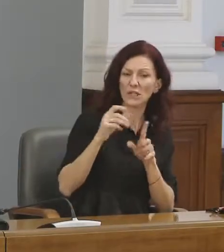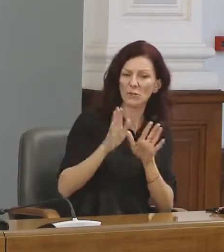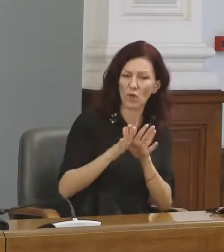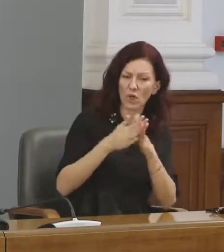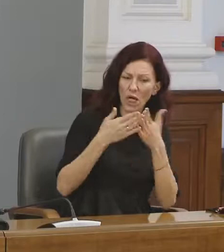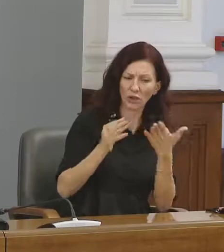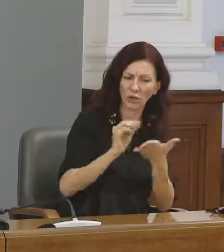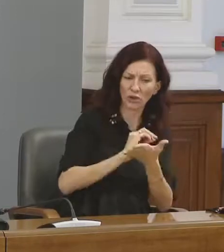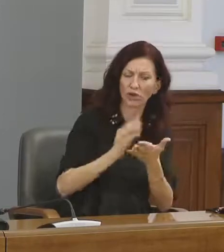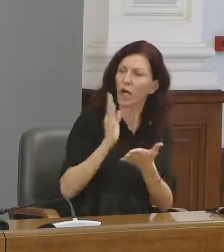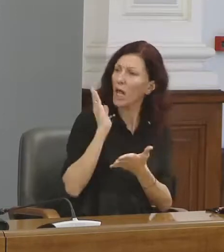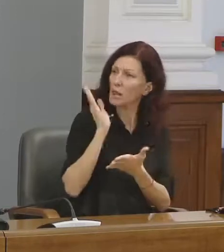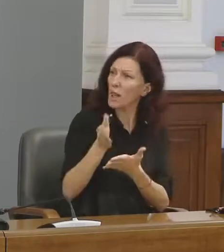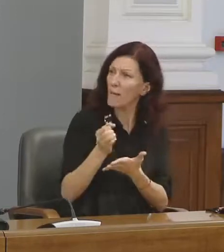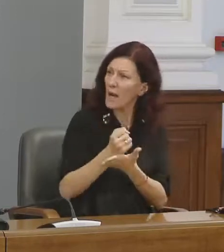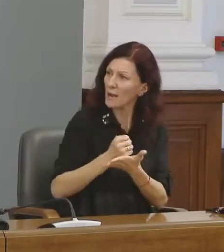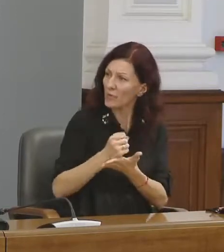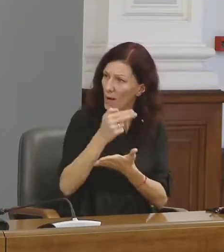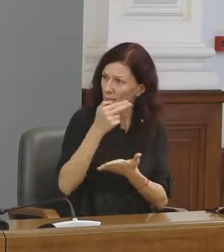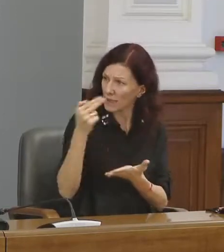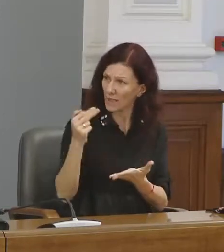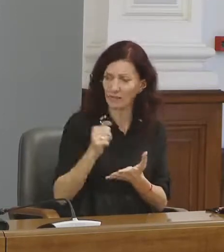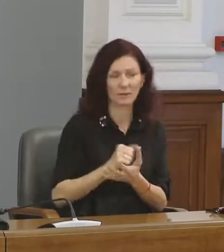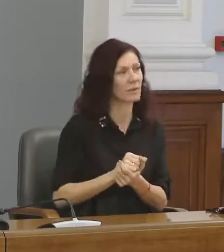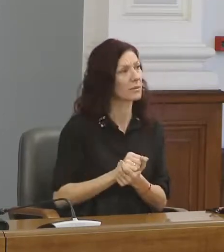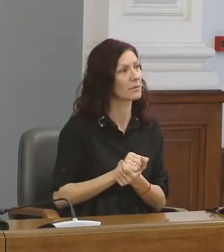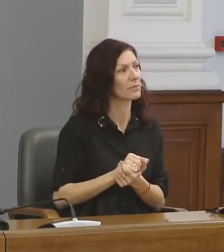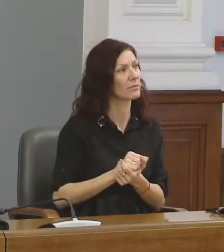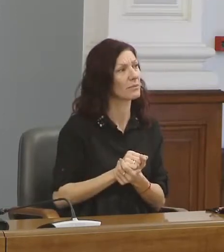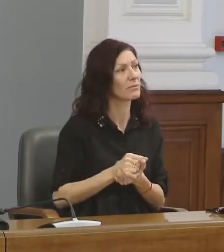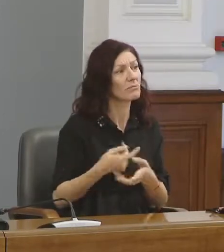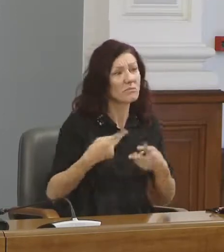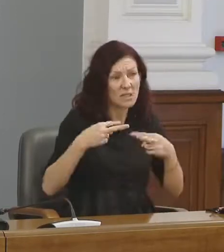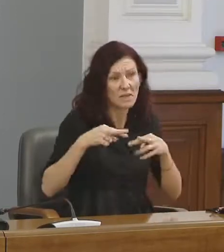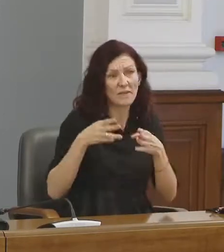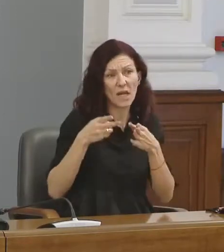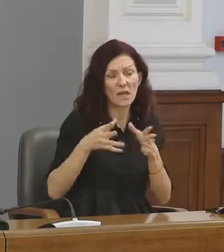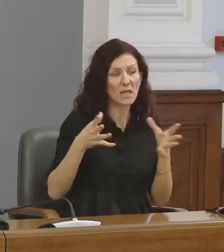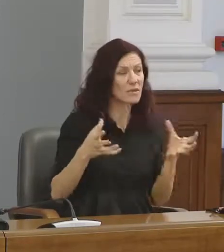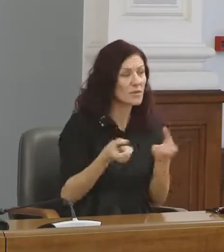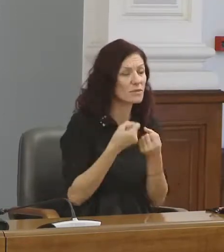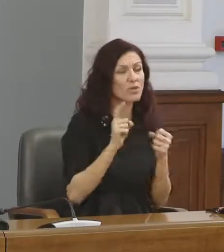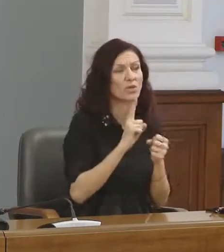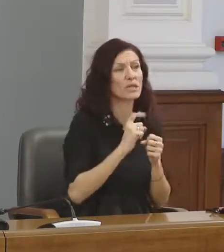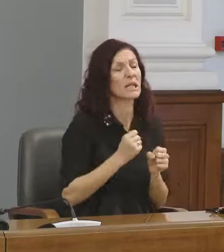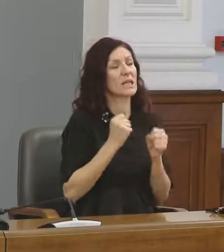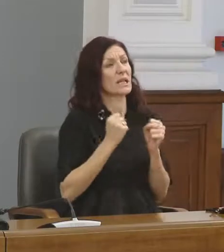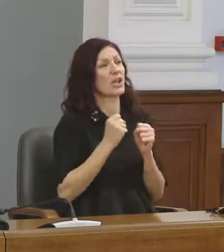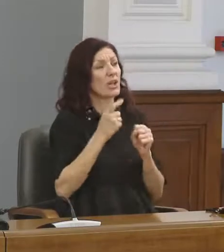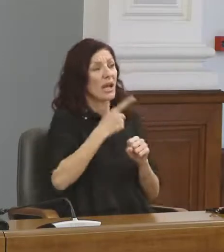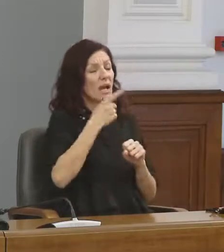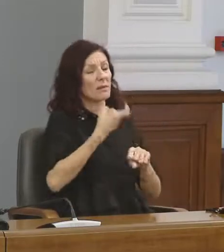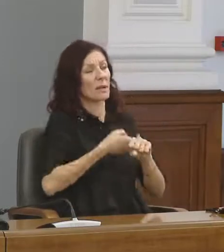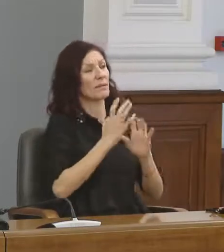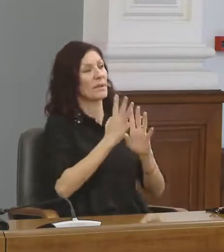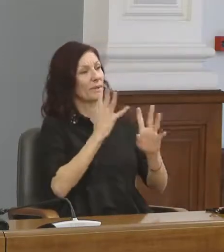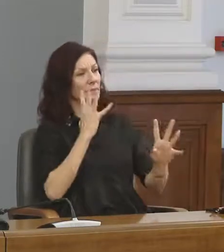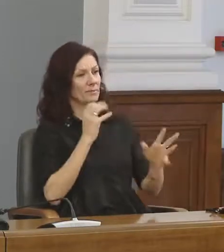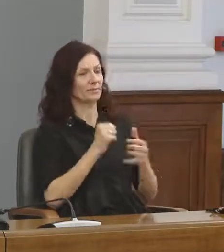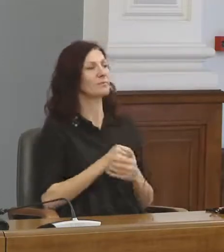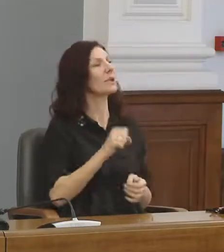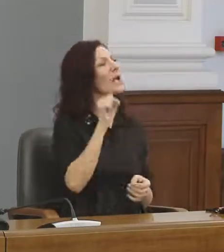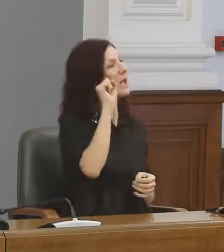в аптеката, просто уточнявам самия въпрос, да се върне пак тази възможност, за да не ходят пред кабинетите всеки месец за... И това го обсъждахме